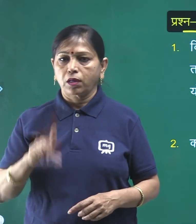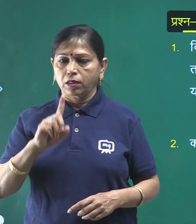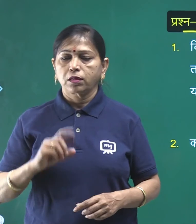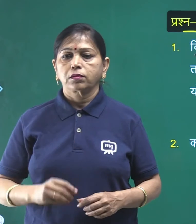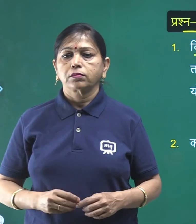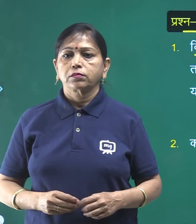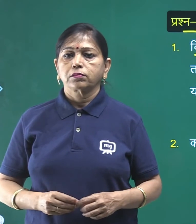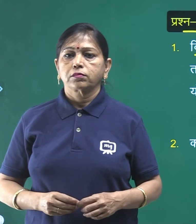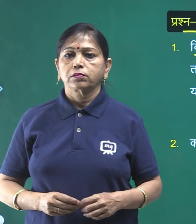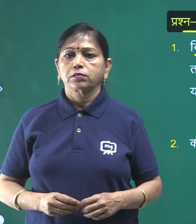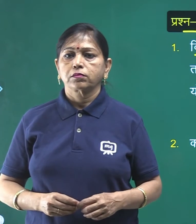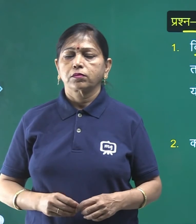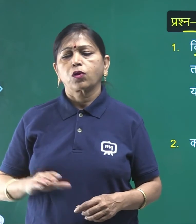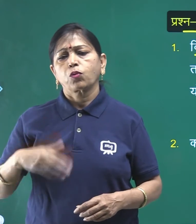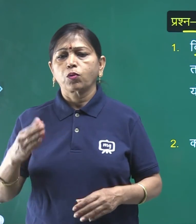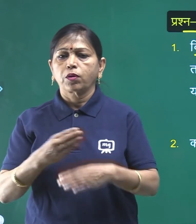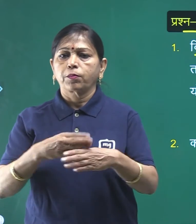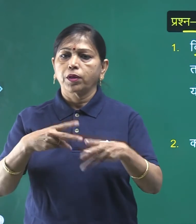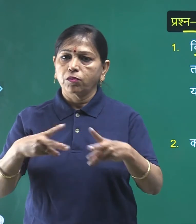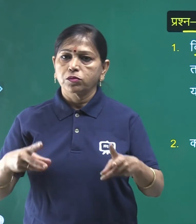1, किसी वस्तु की